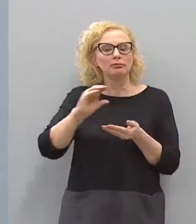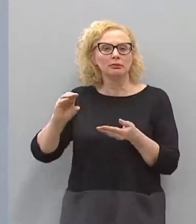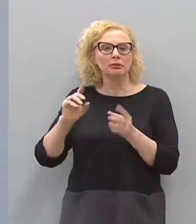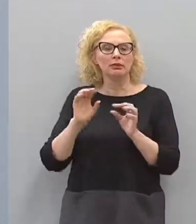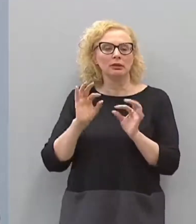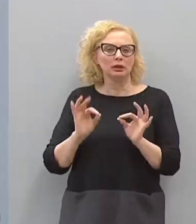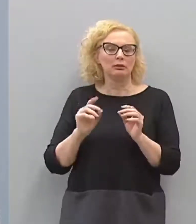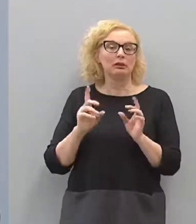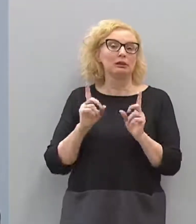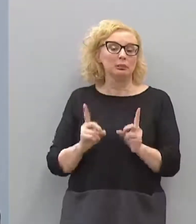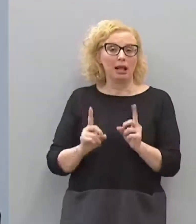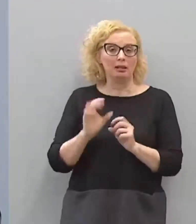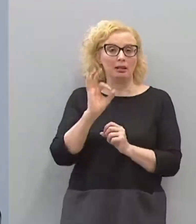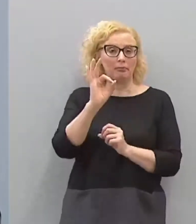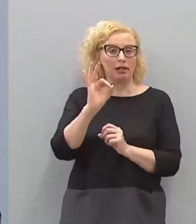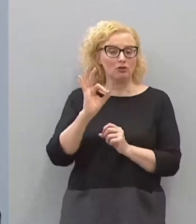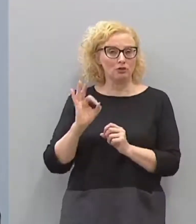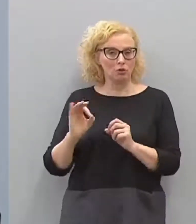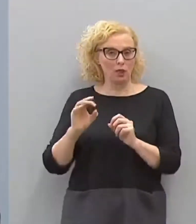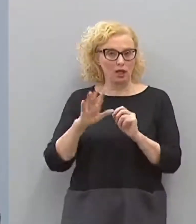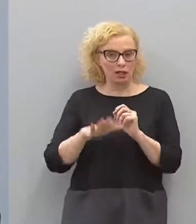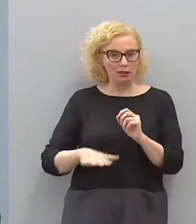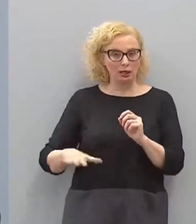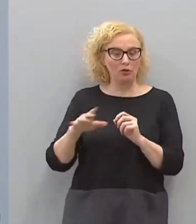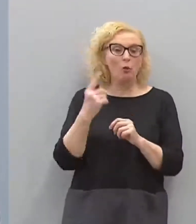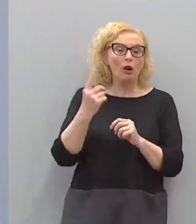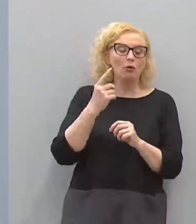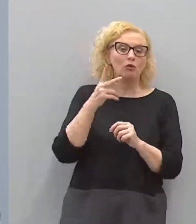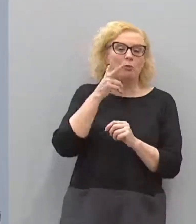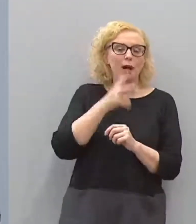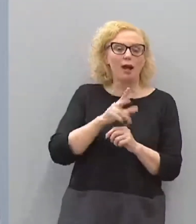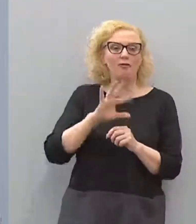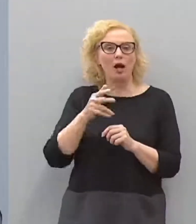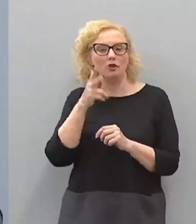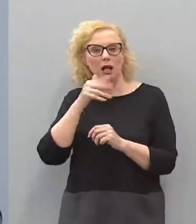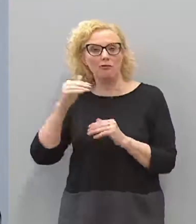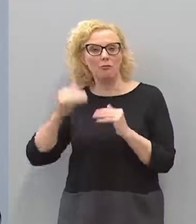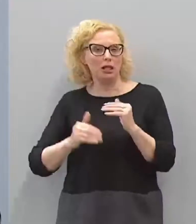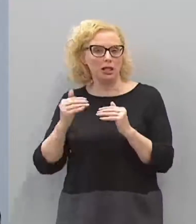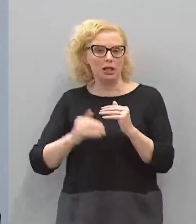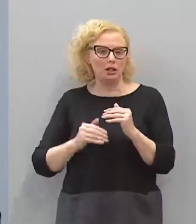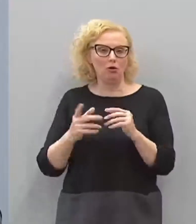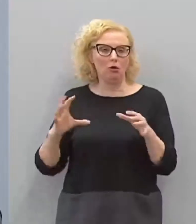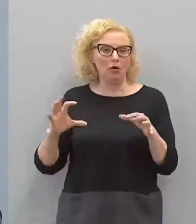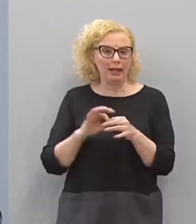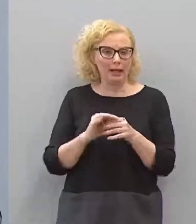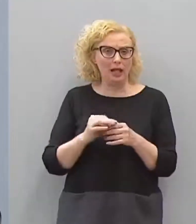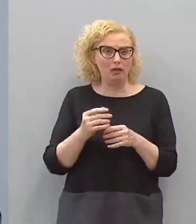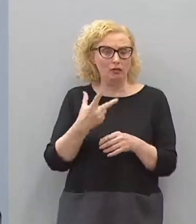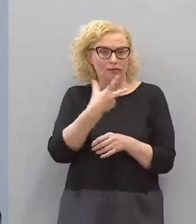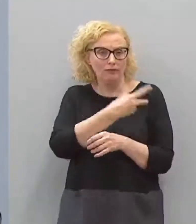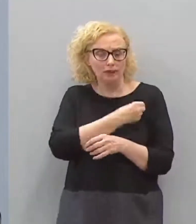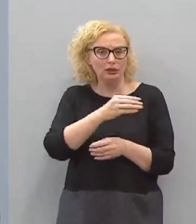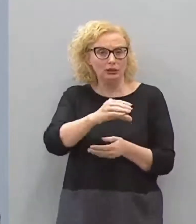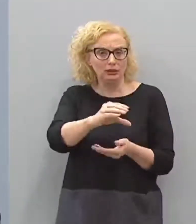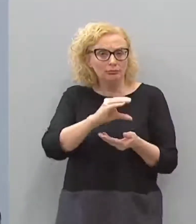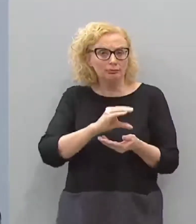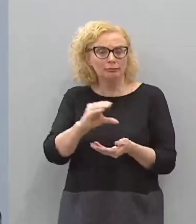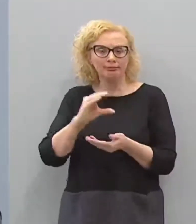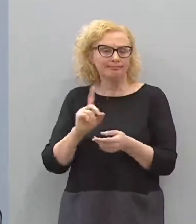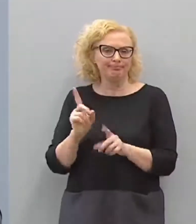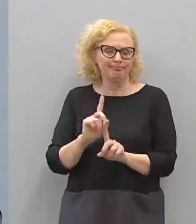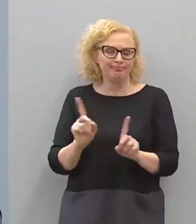quindi non è che ci sia qualcuno più bravo gli altri o qualcuno meno bravo nella prodigio narsi di dosi tutti ricevono le dosi sulla